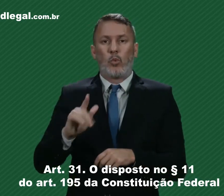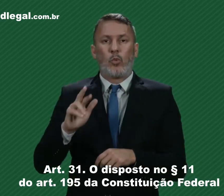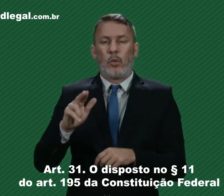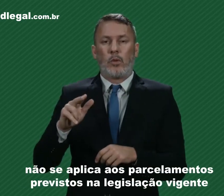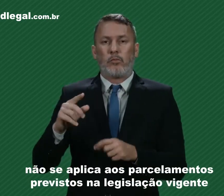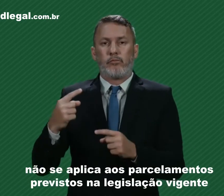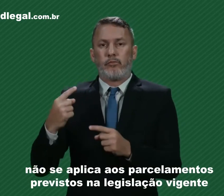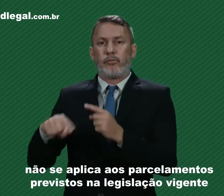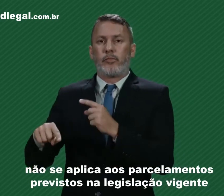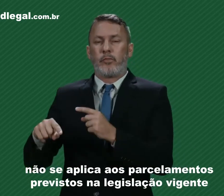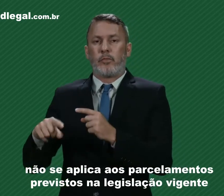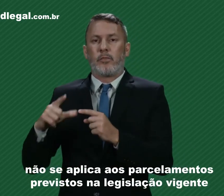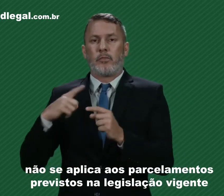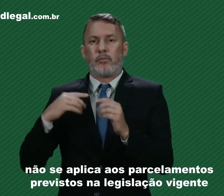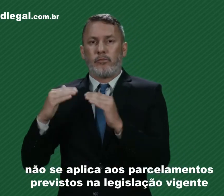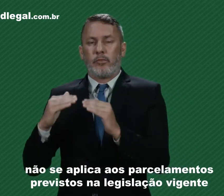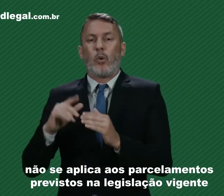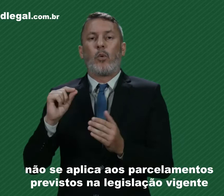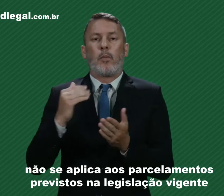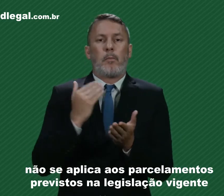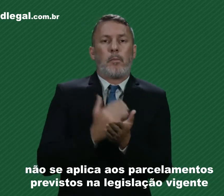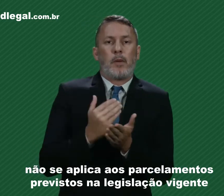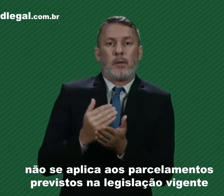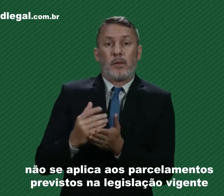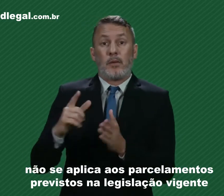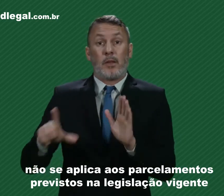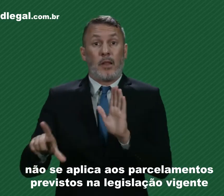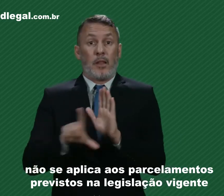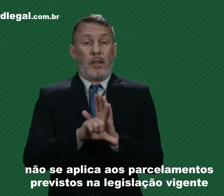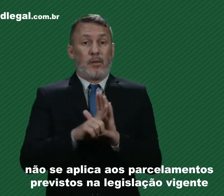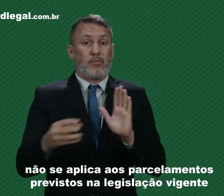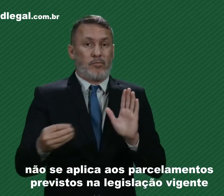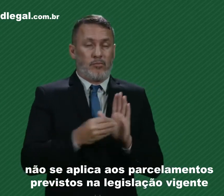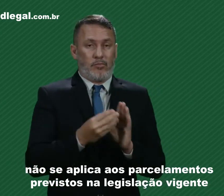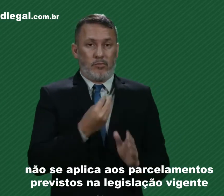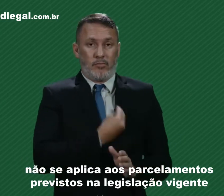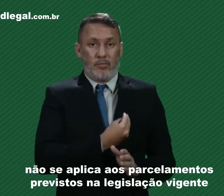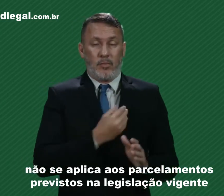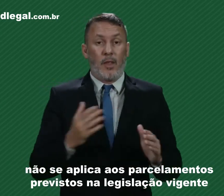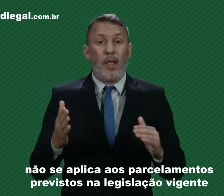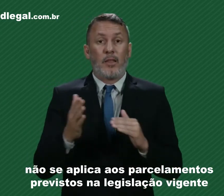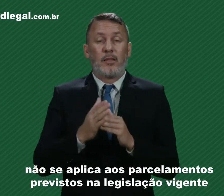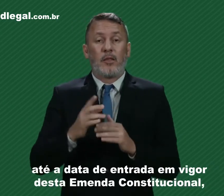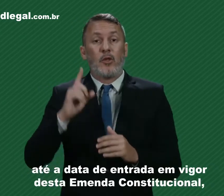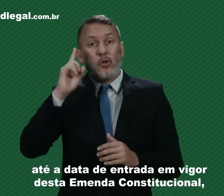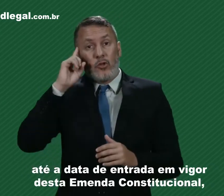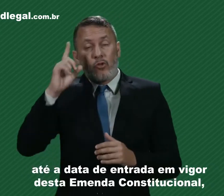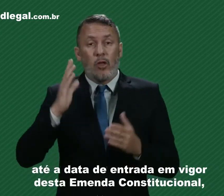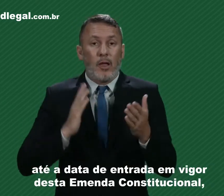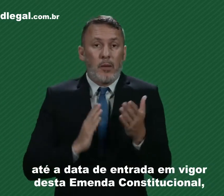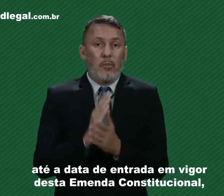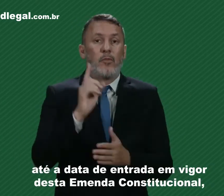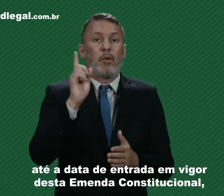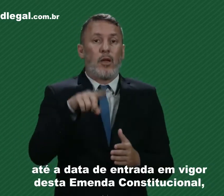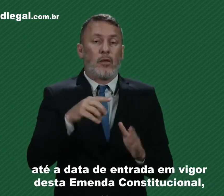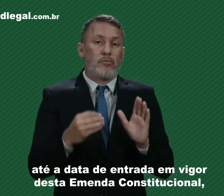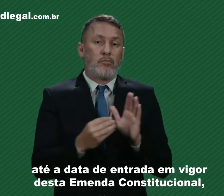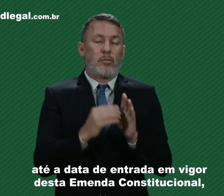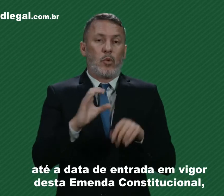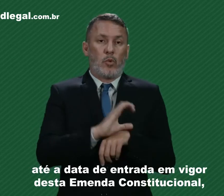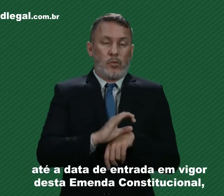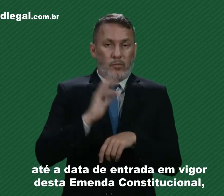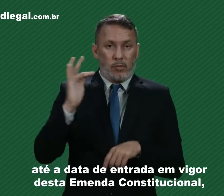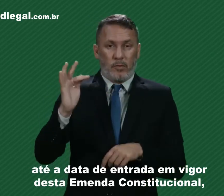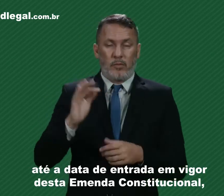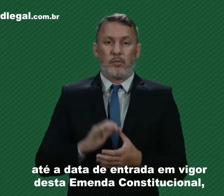Constituição Federal não se aplica aos parcelamentos previstos na legislação vigente até a data de entrada em